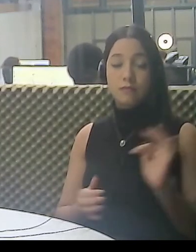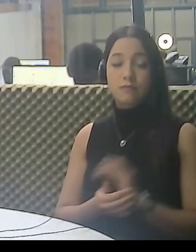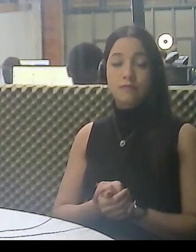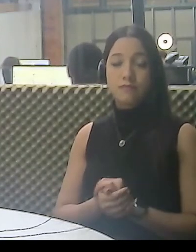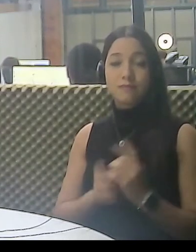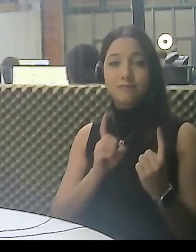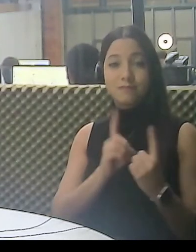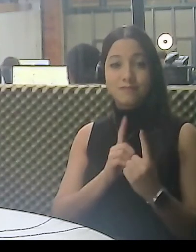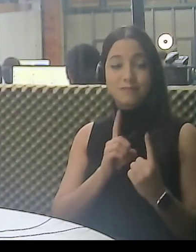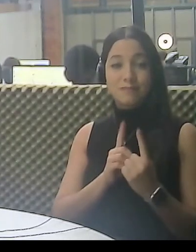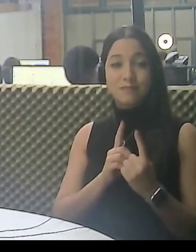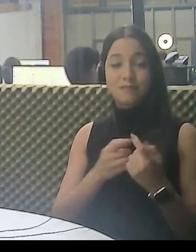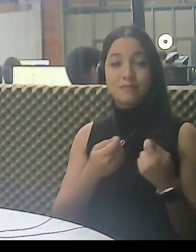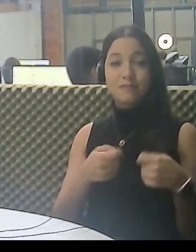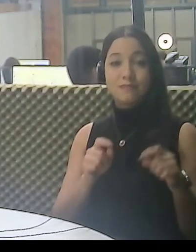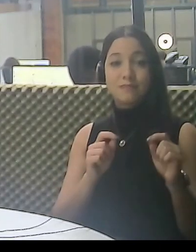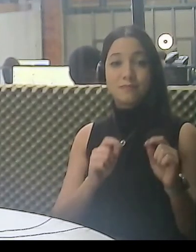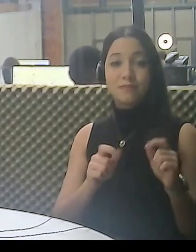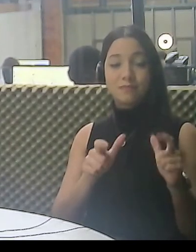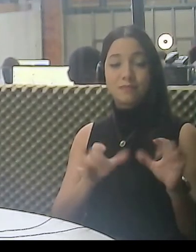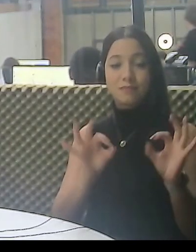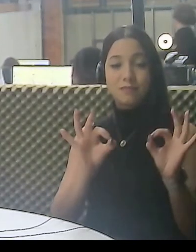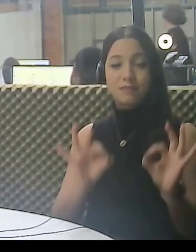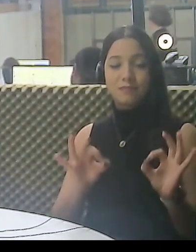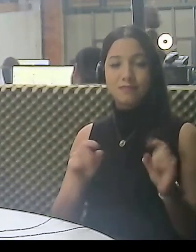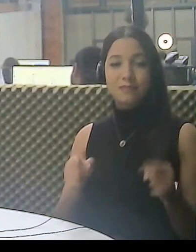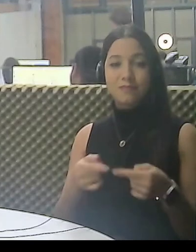o atendimento que você precisa no lugar certo.